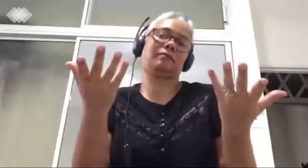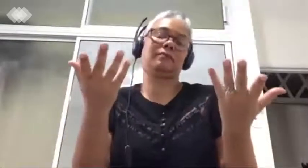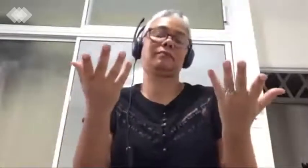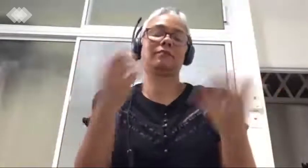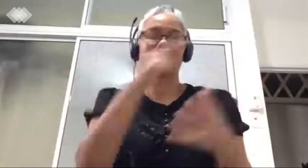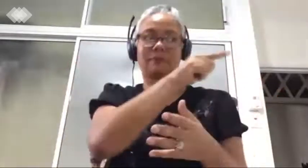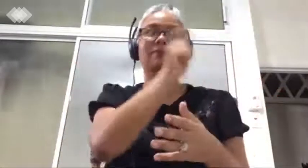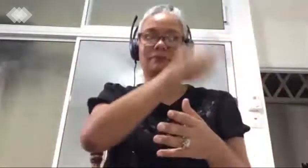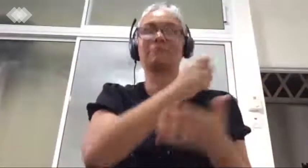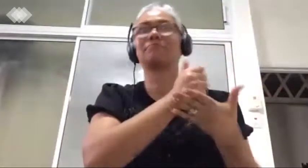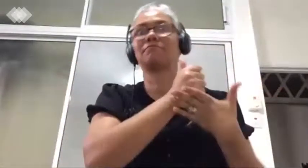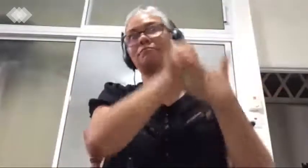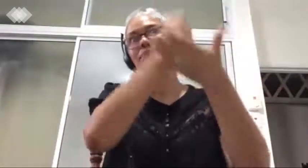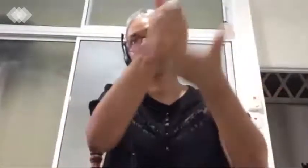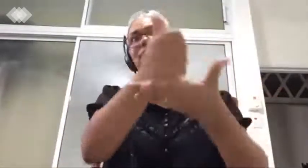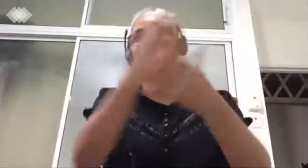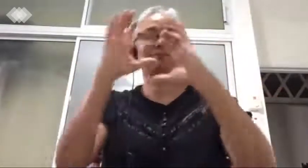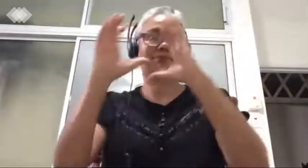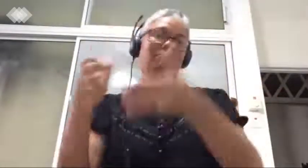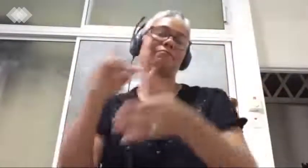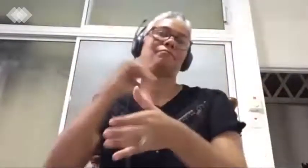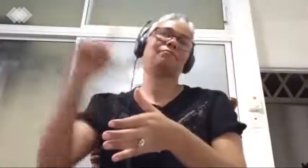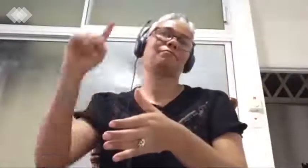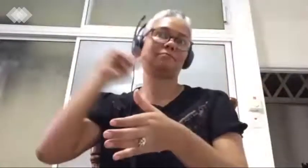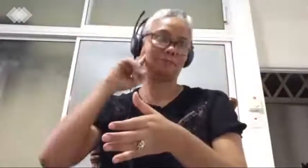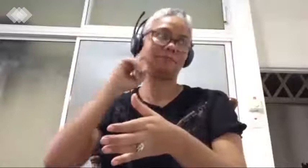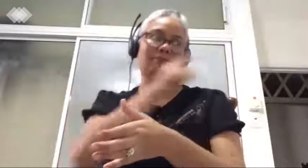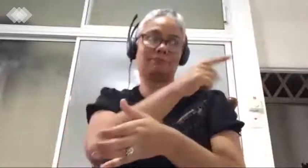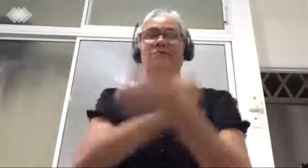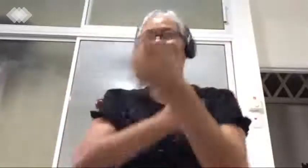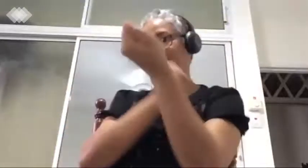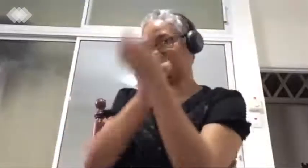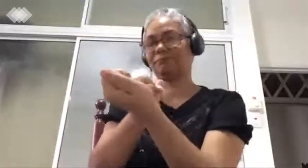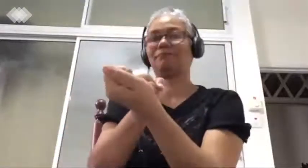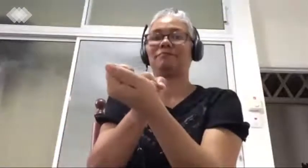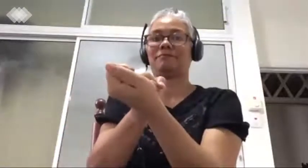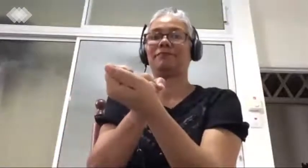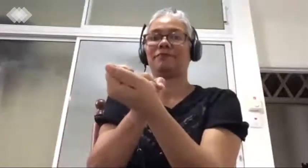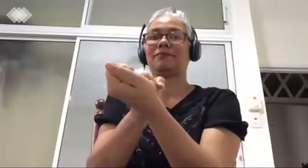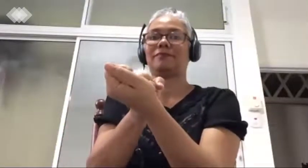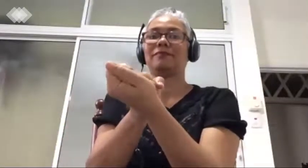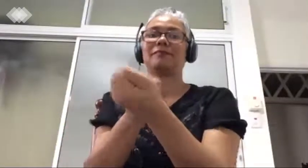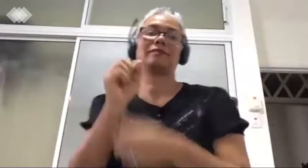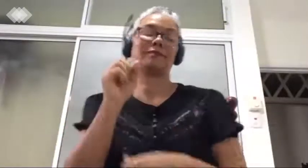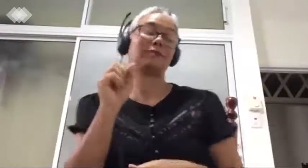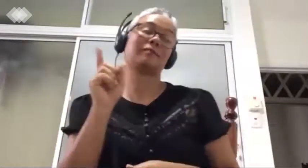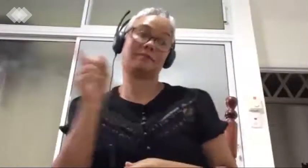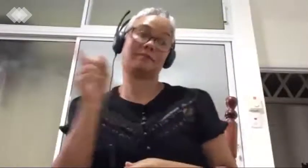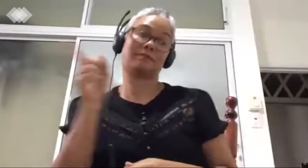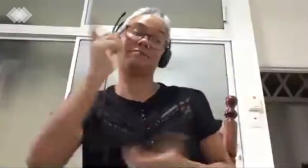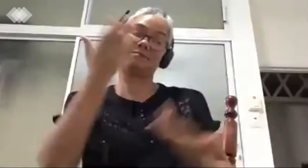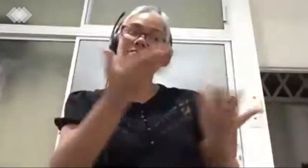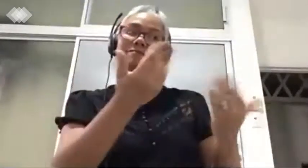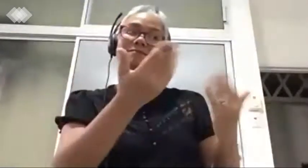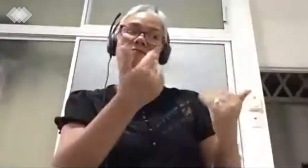esta población que es la comunidad sorda también se presentan situaciones con ellos en el marco